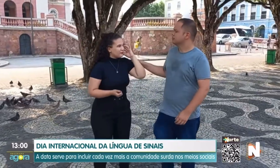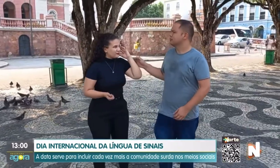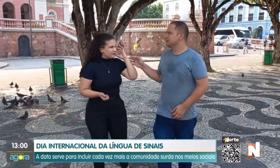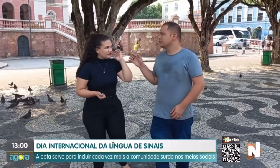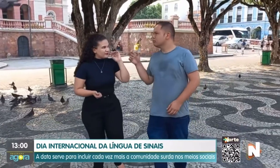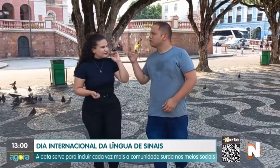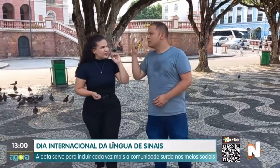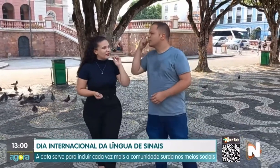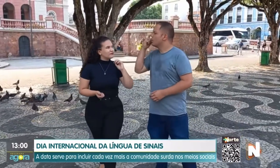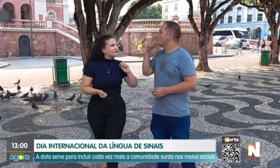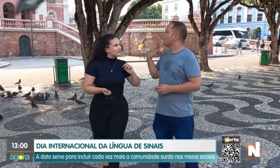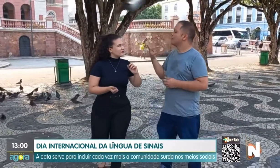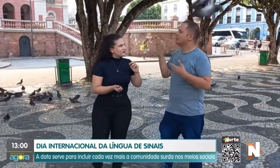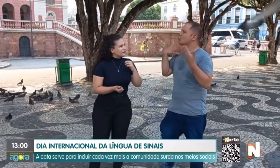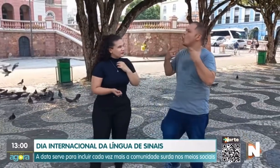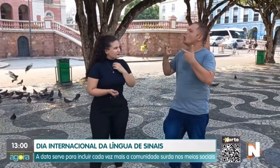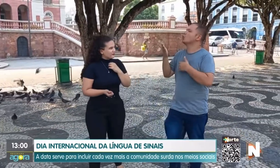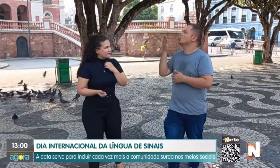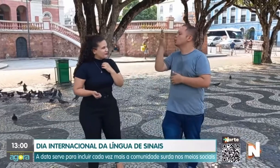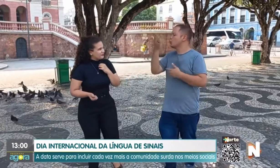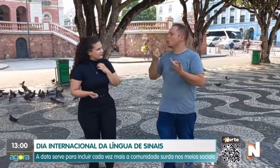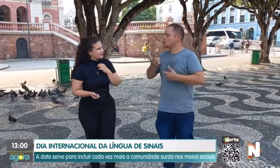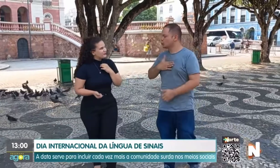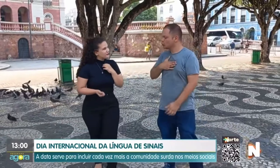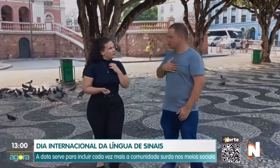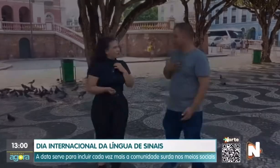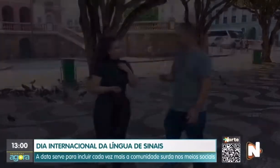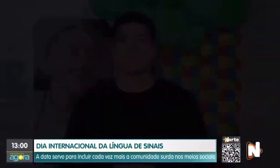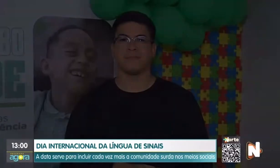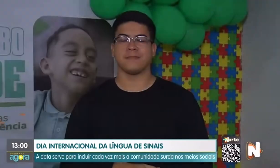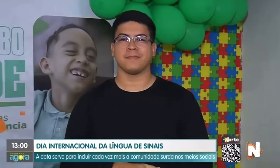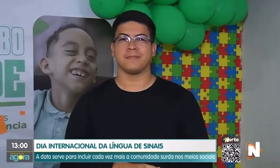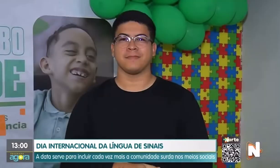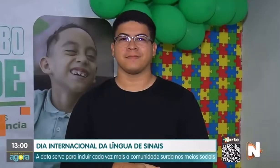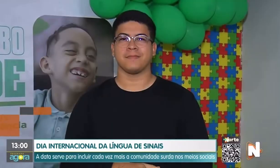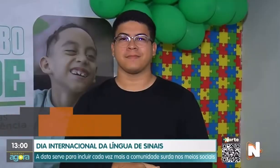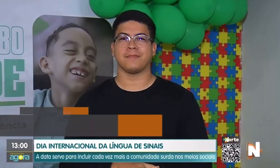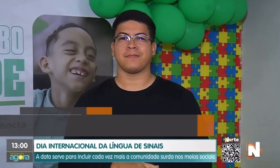encerrar essa reportagem sem deixar uma mensagem importante para esse público tão especial